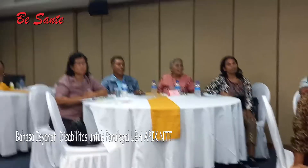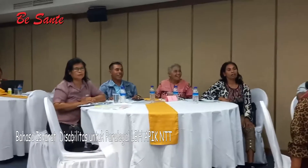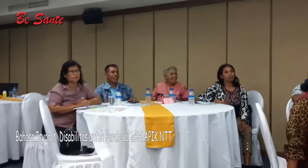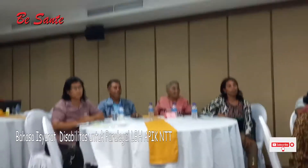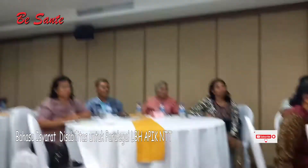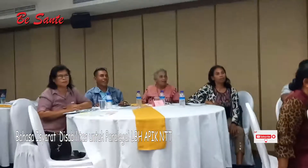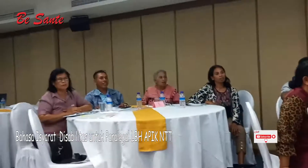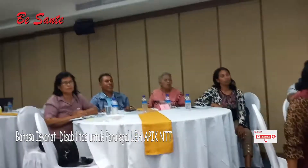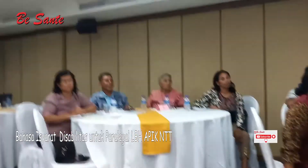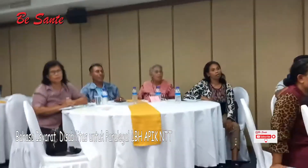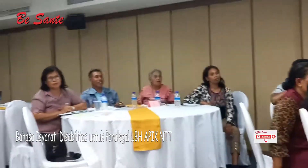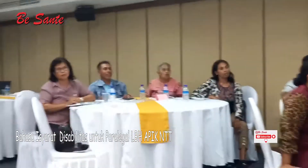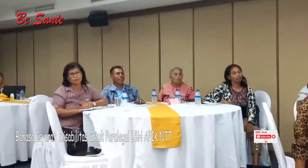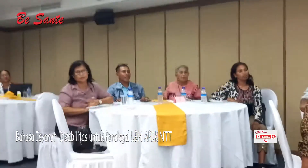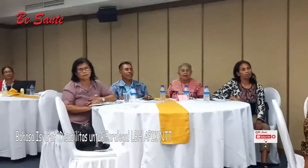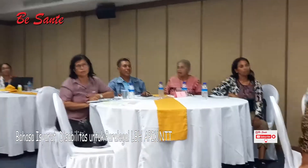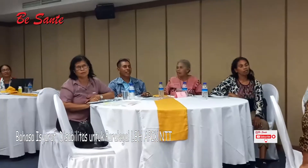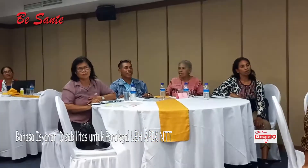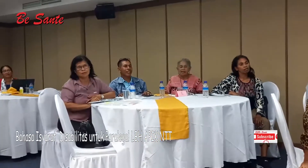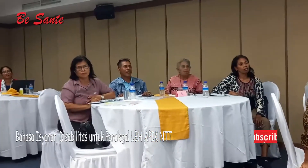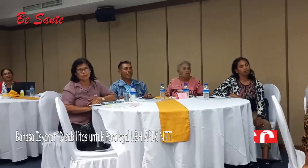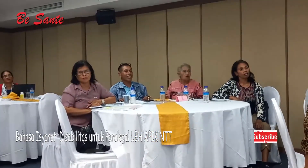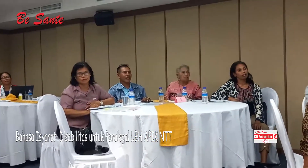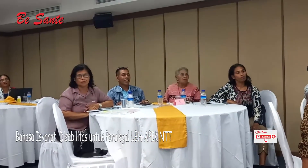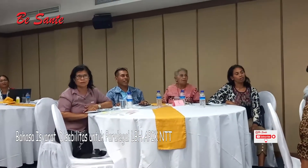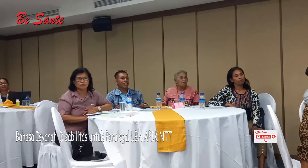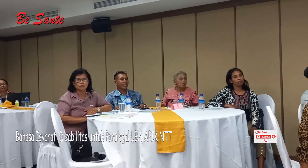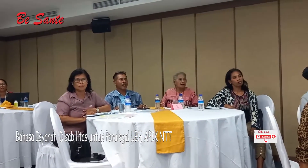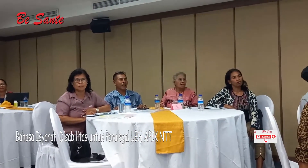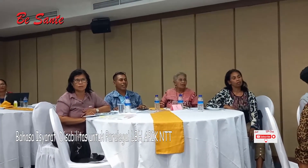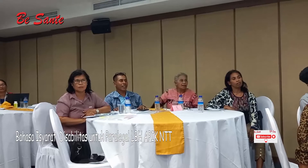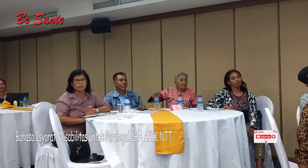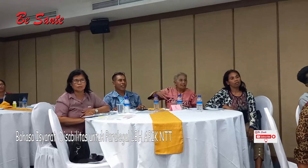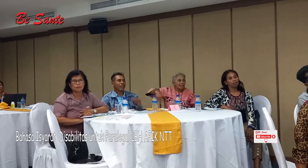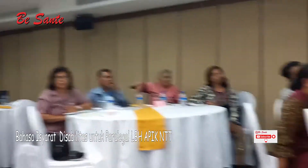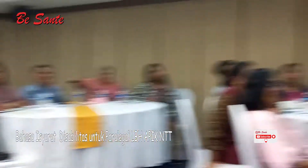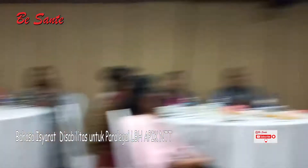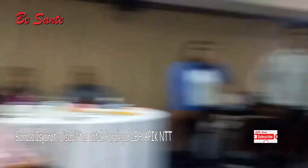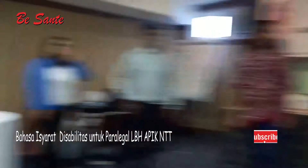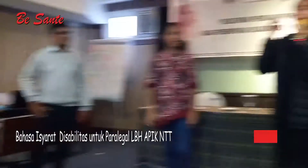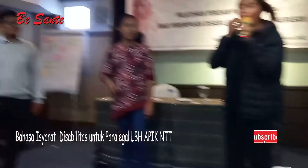Oma, opa. Oma, opa, tante, om. Oke, okay, kita lanjut. Om. Om.